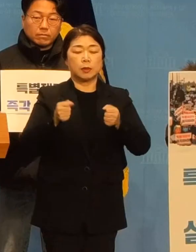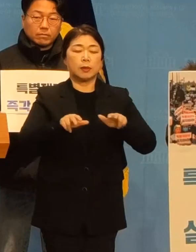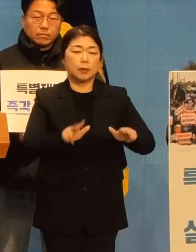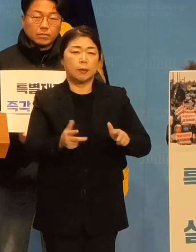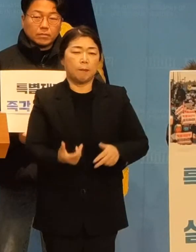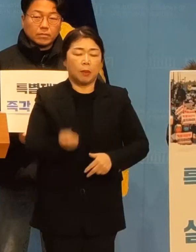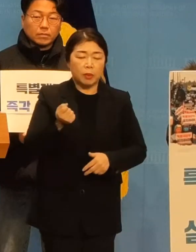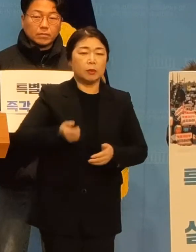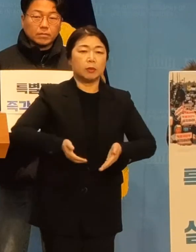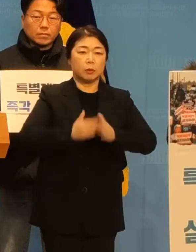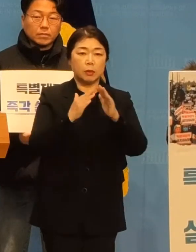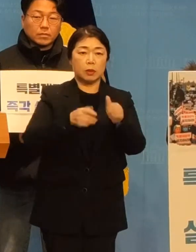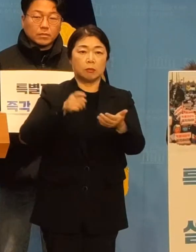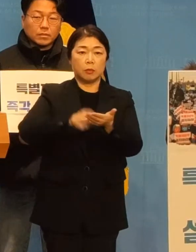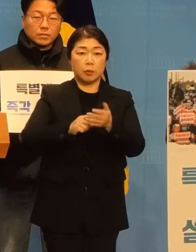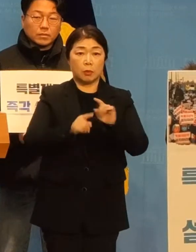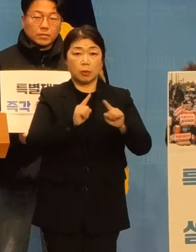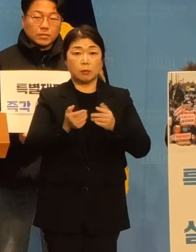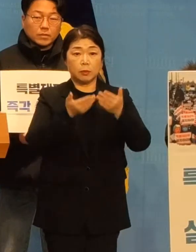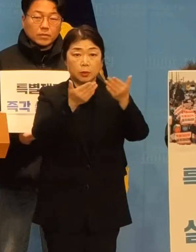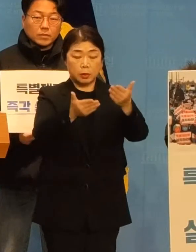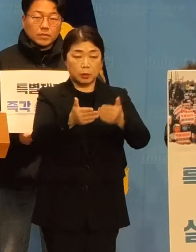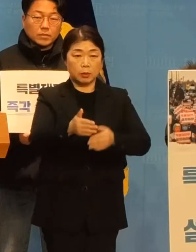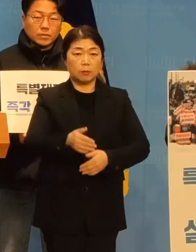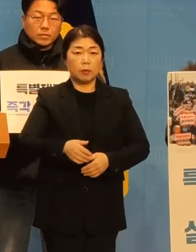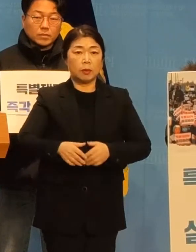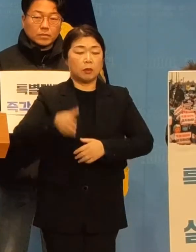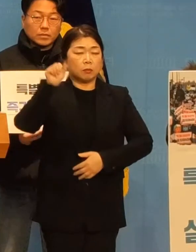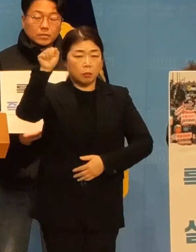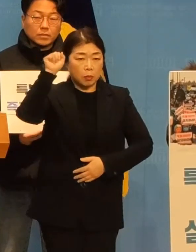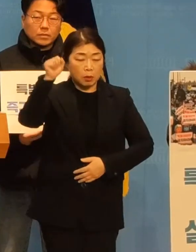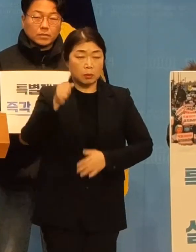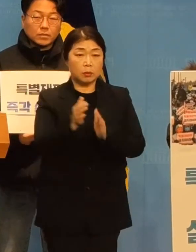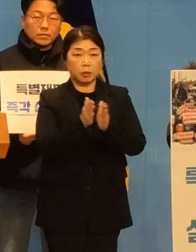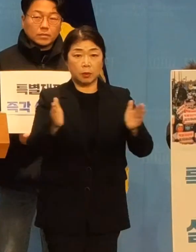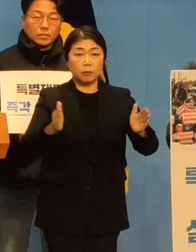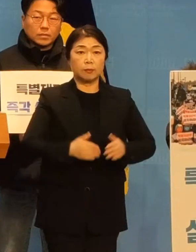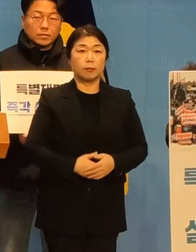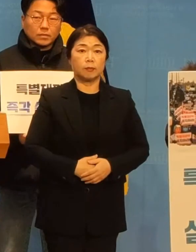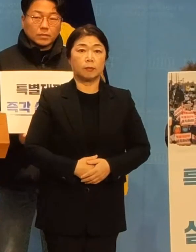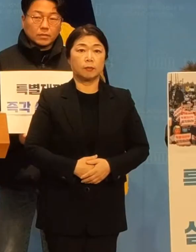설치를 촉구하는 내용의 긴급 농성에 돌입했습니다.